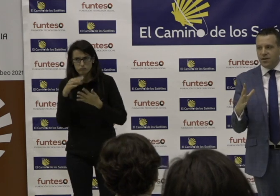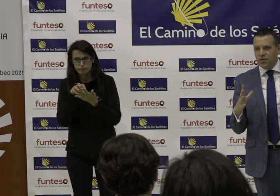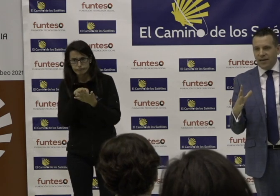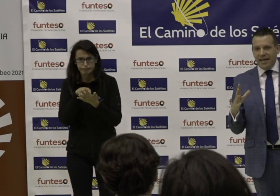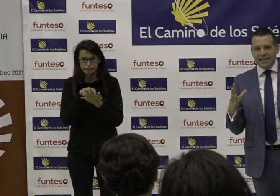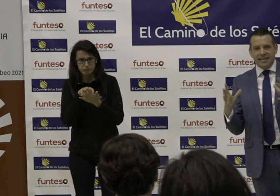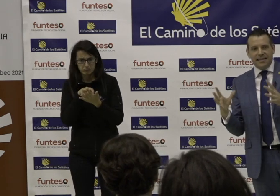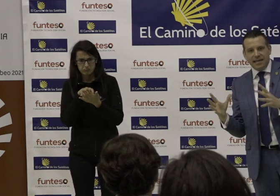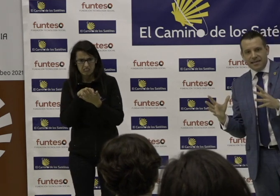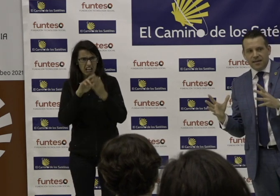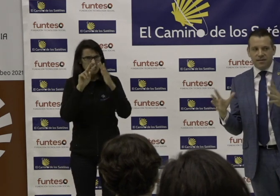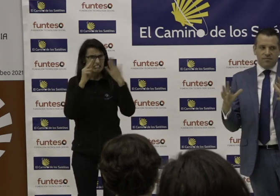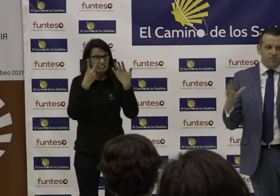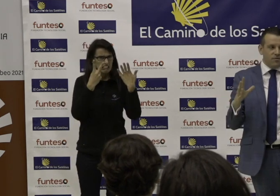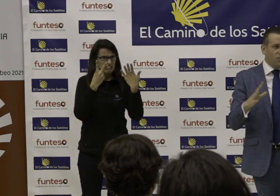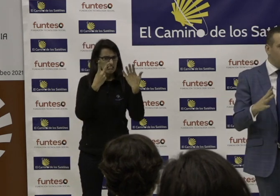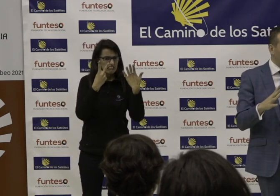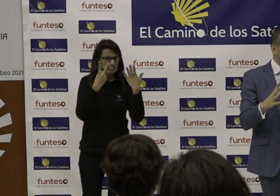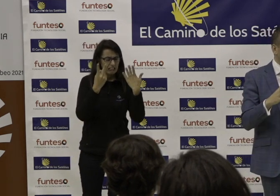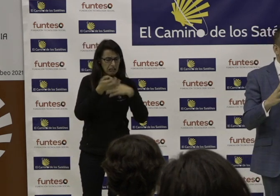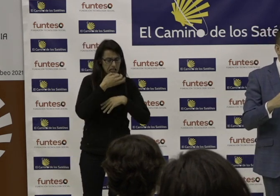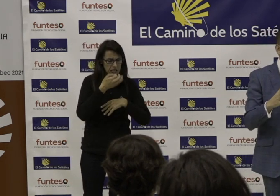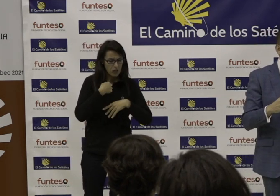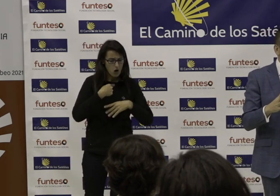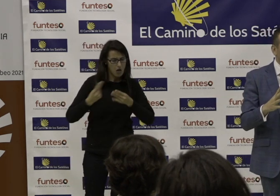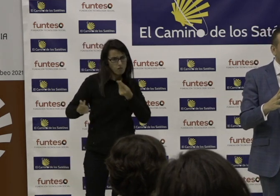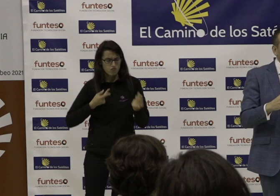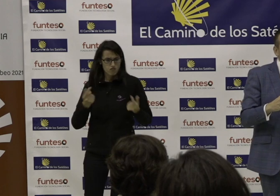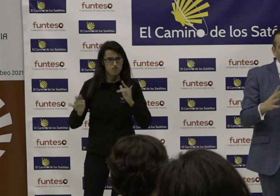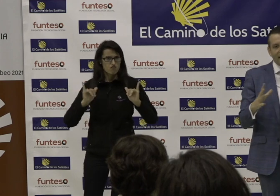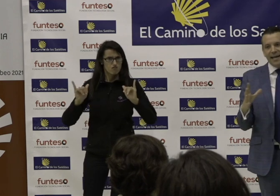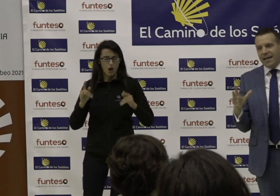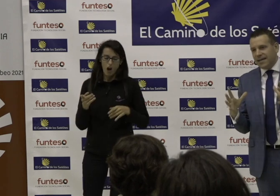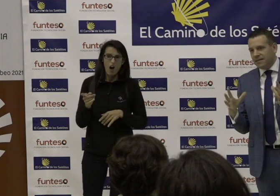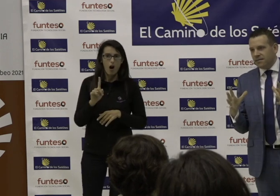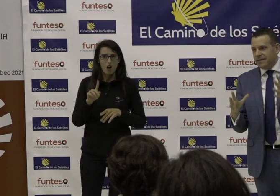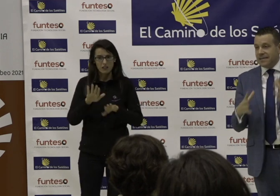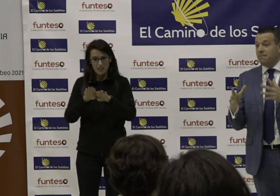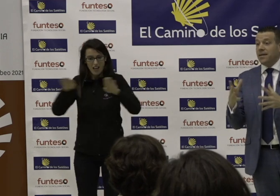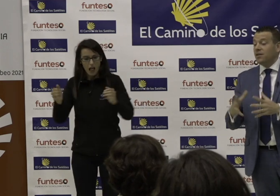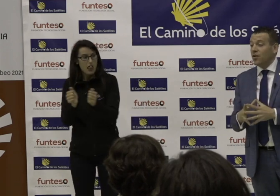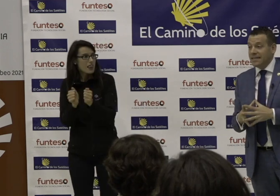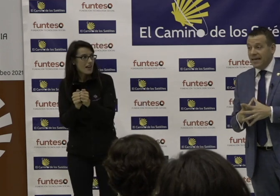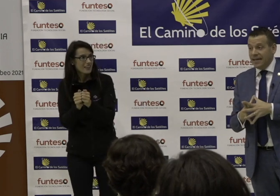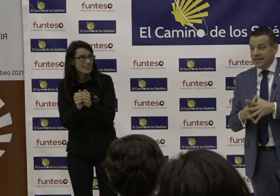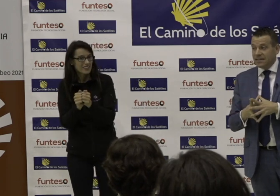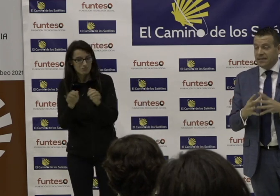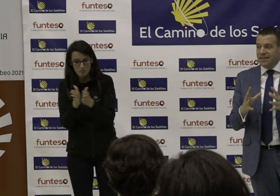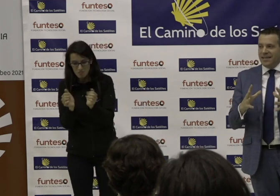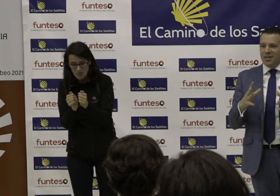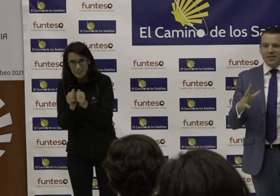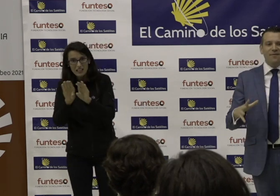de tecno a las 7 de la tarde no iba mucho al hilo. Una lareira, se están perdiendo las